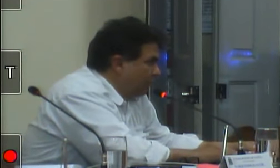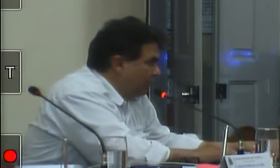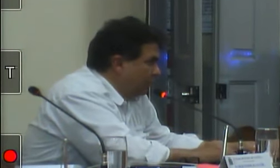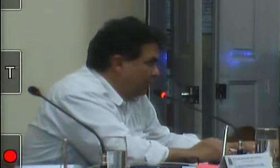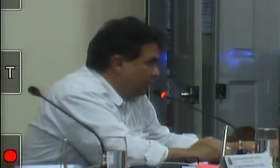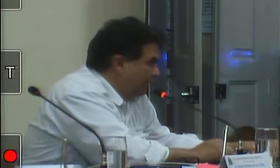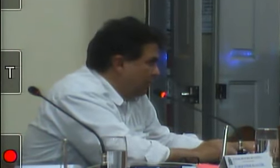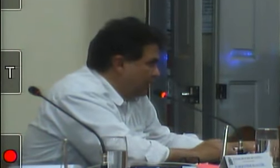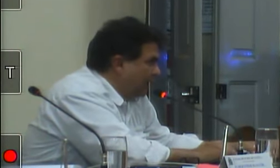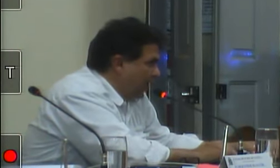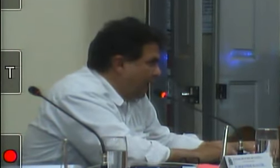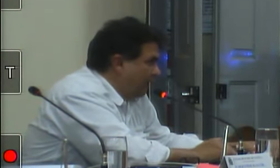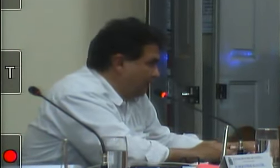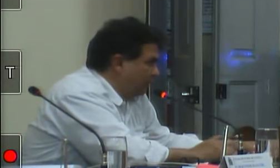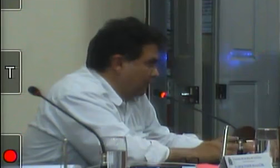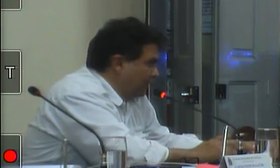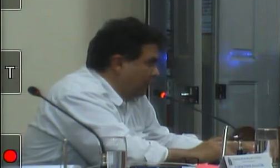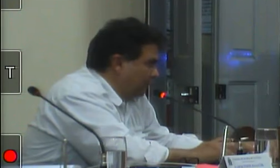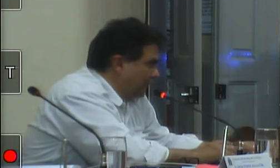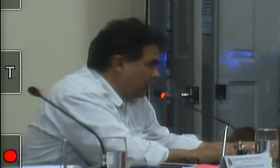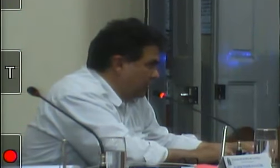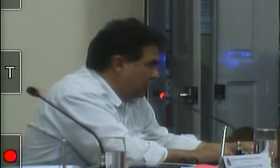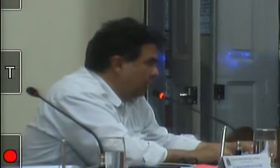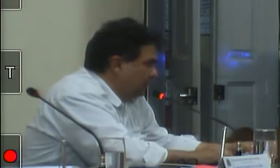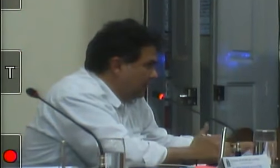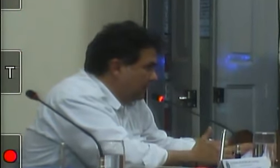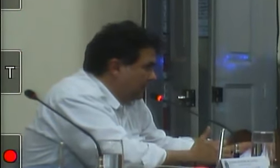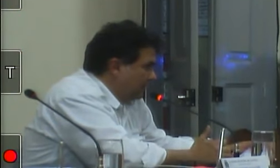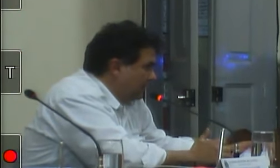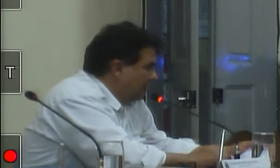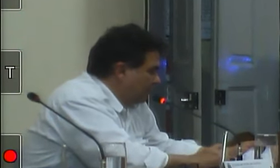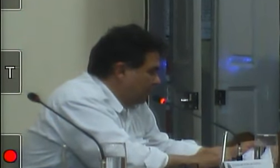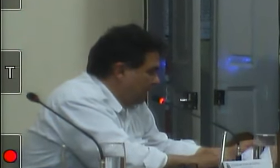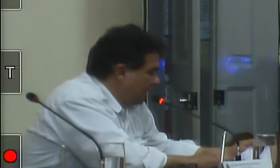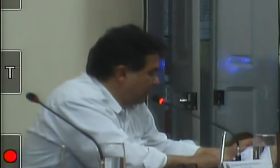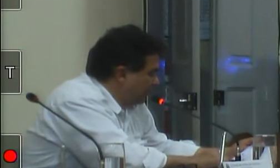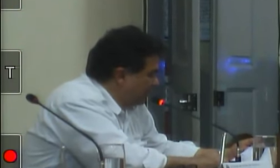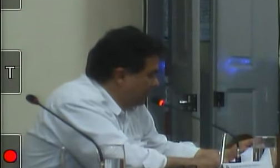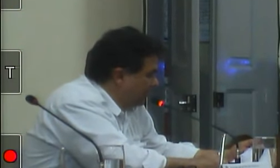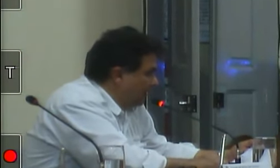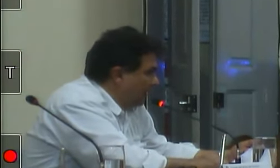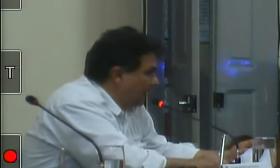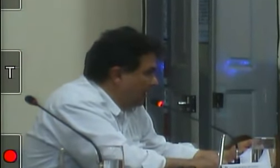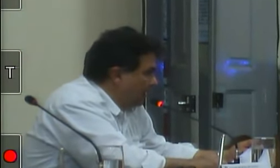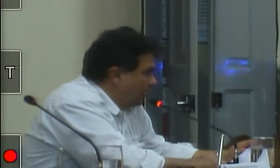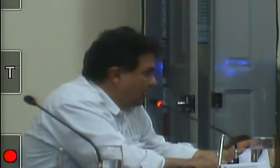Conseguiu, então, desagarrar, então está fazendo bipartite. Obrigado.